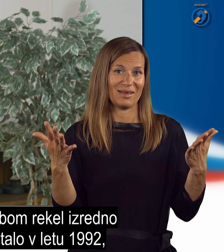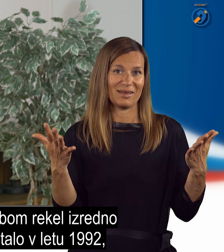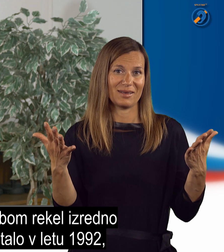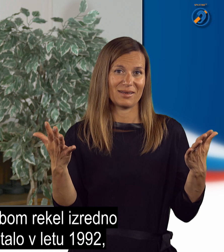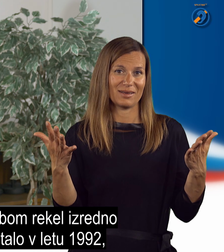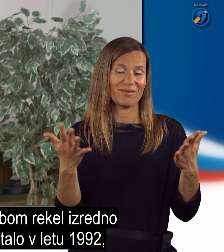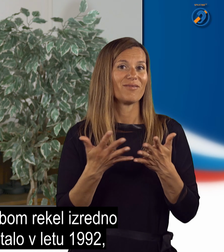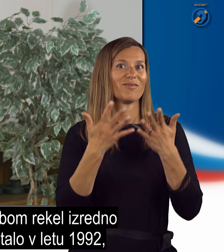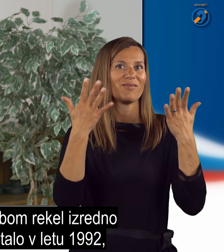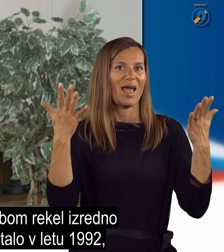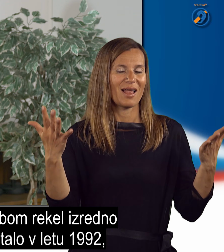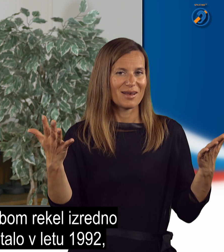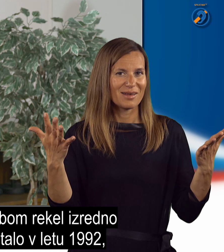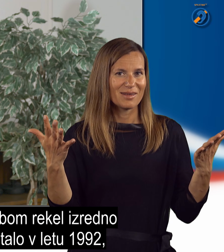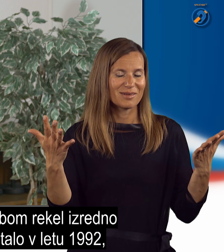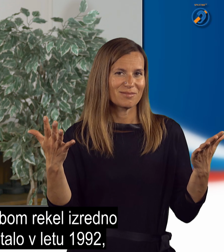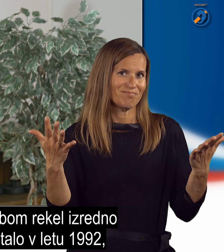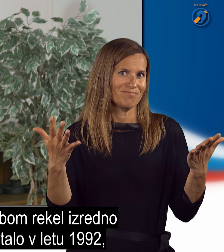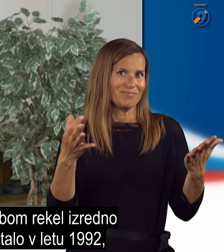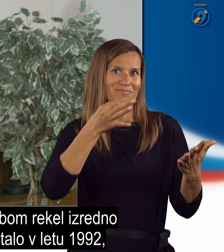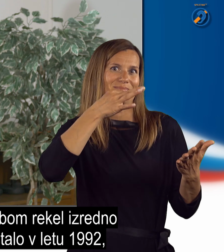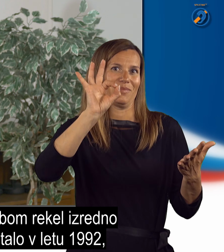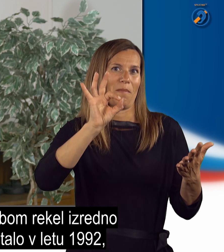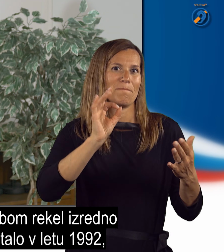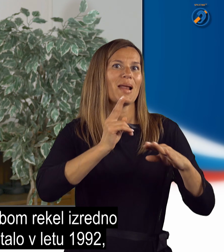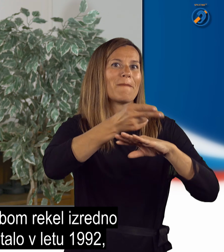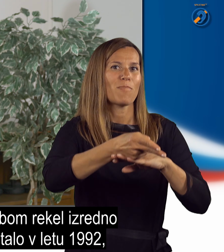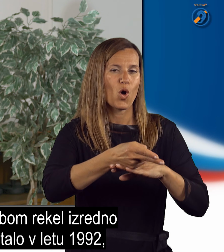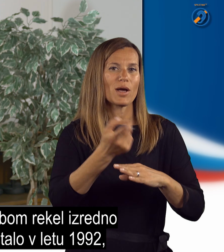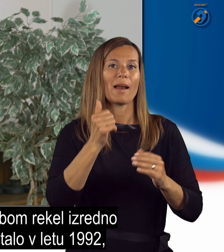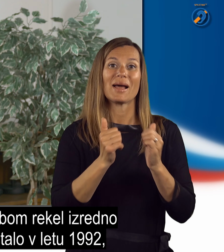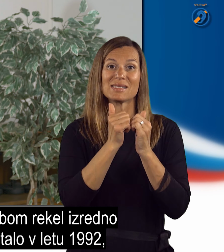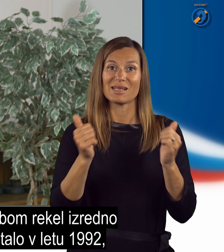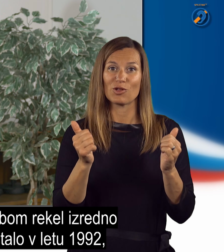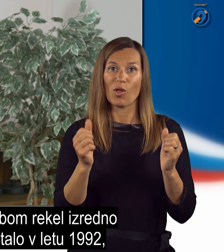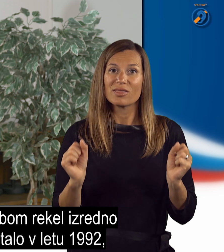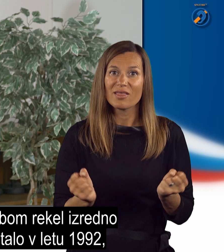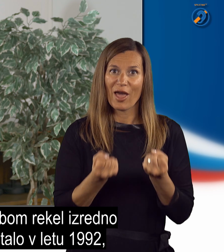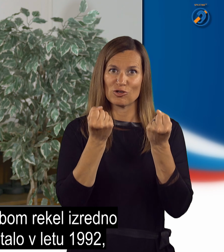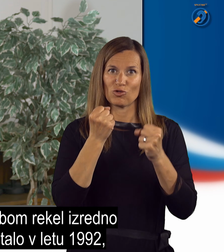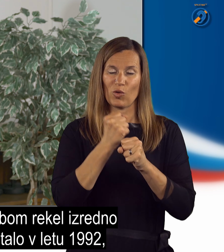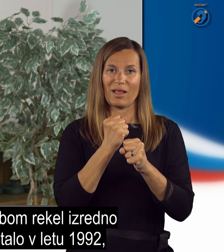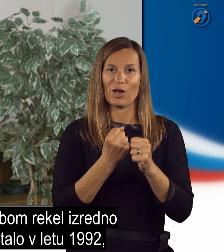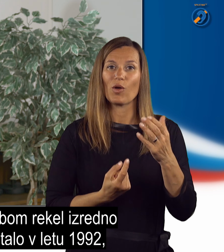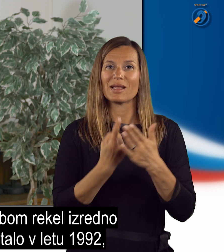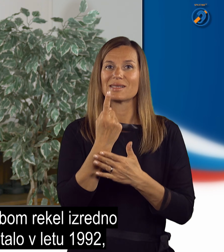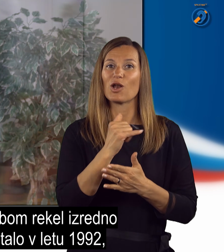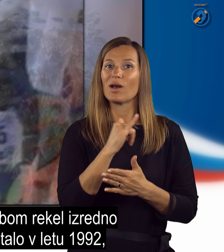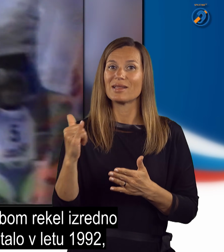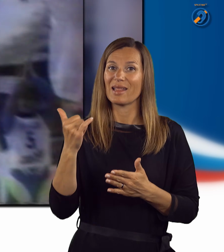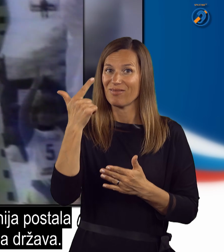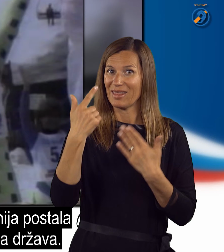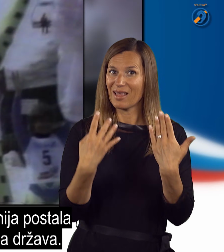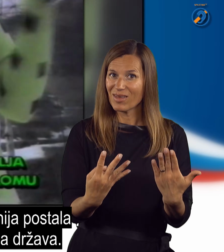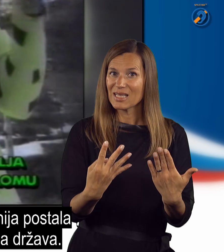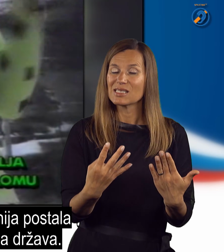Velik preboj, ali pa bom rekel, izredno težko delo je nastalo v letu